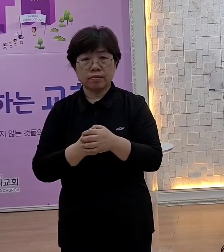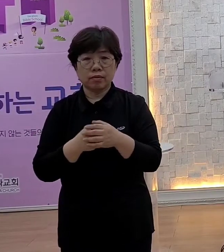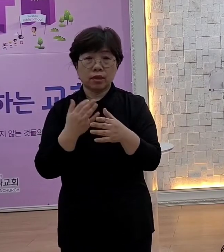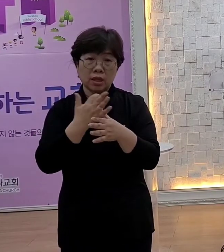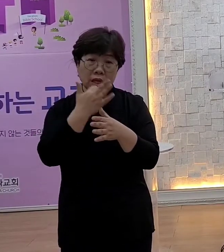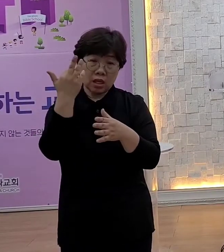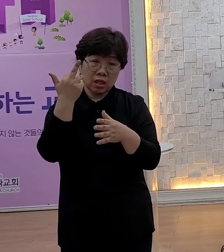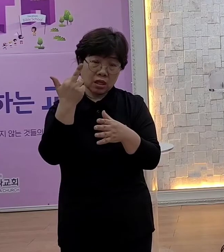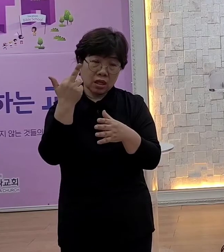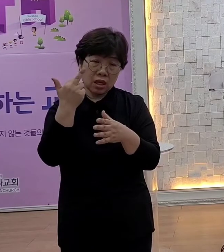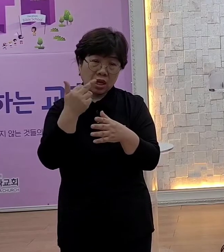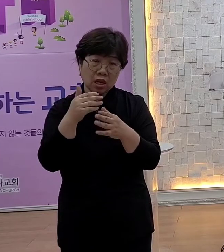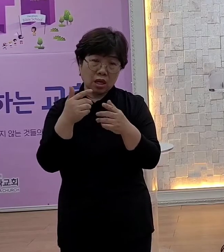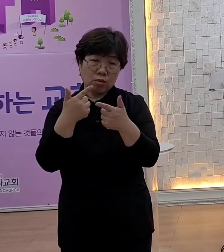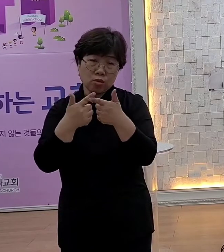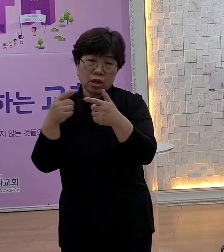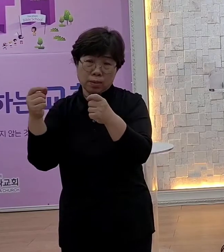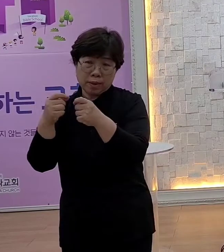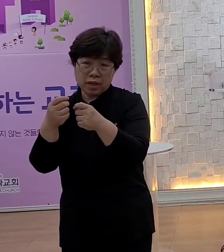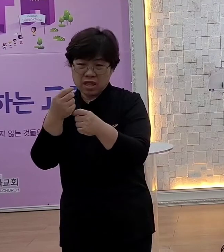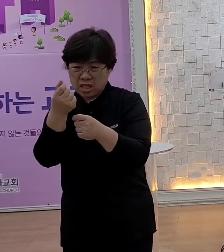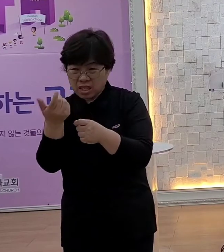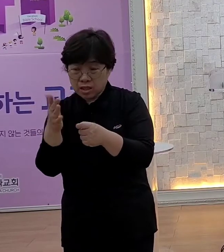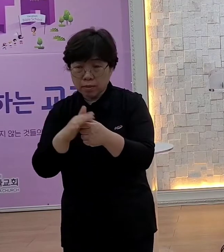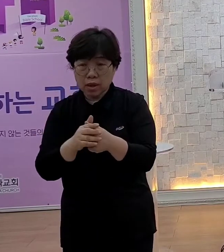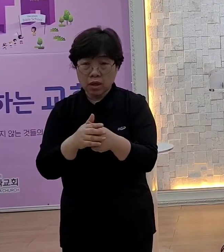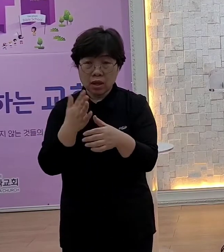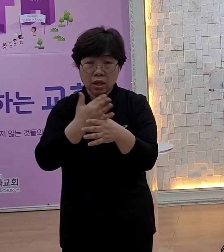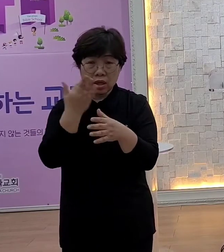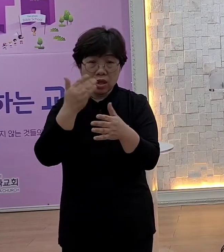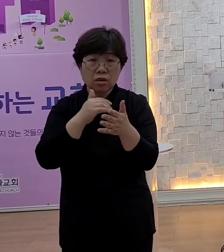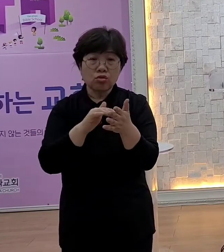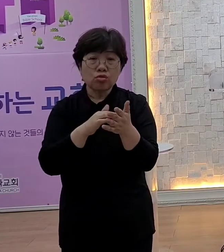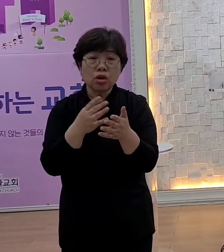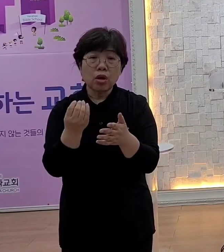부산 옆에 있어서 크진 않지만 그럼 양산 인구가 얼마인 줄 아세요?